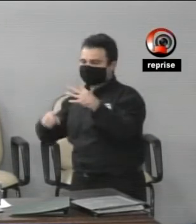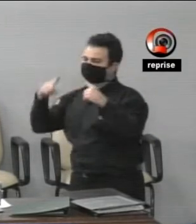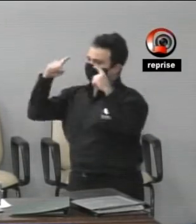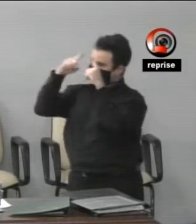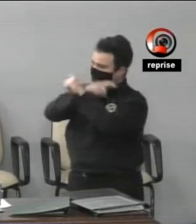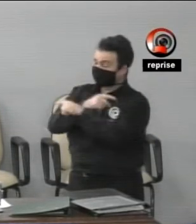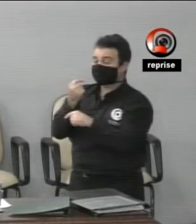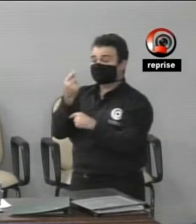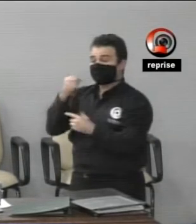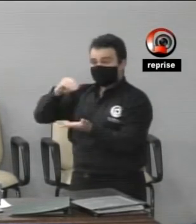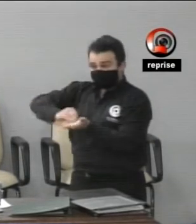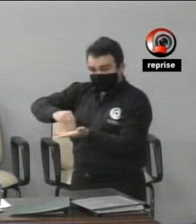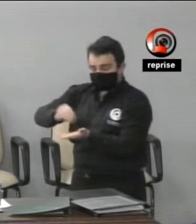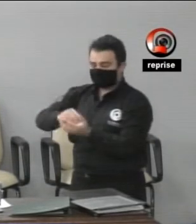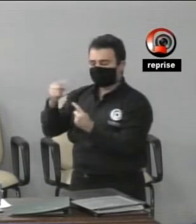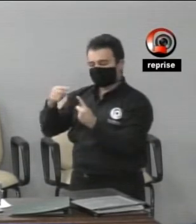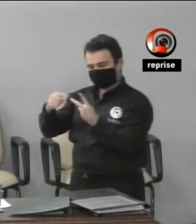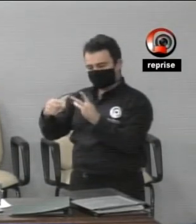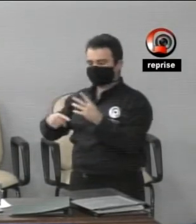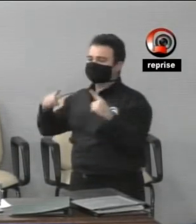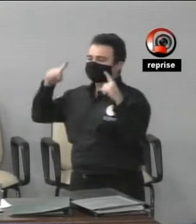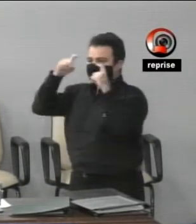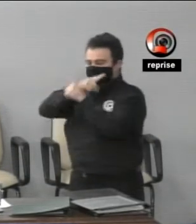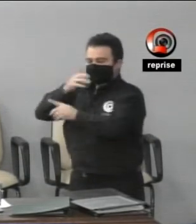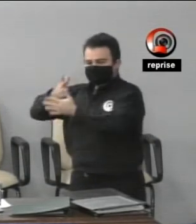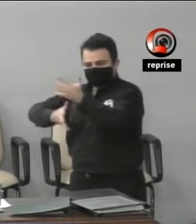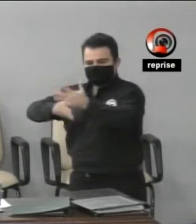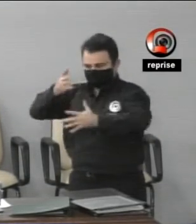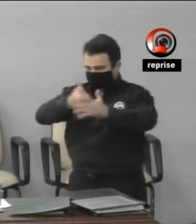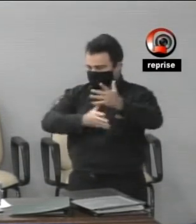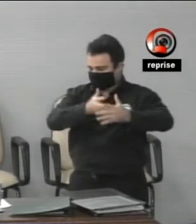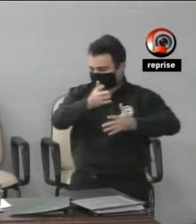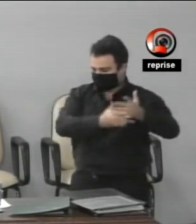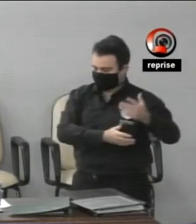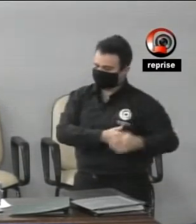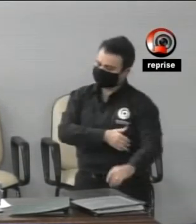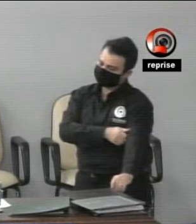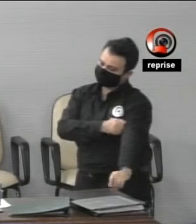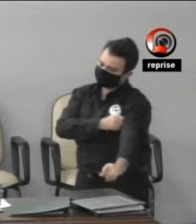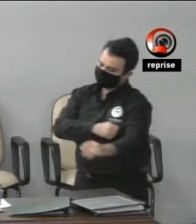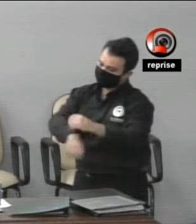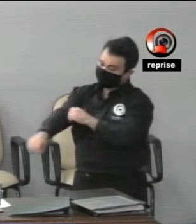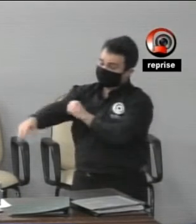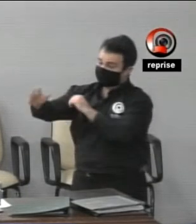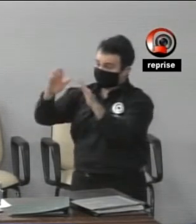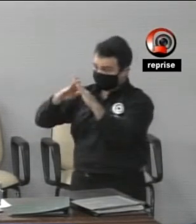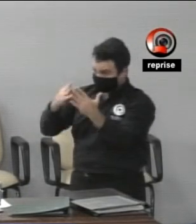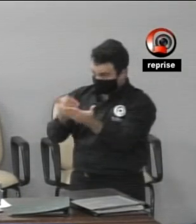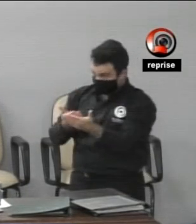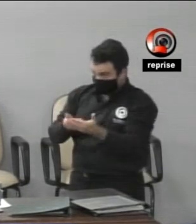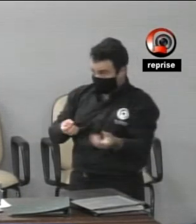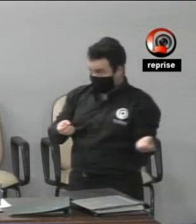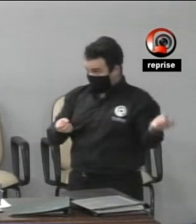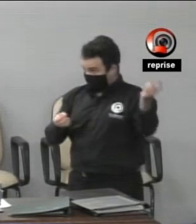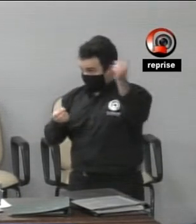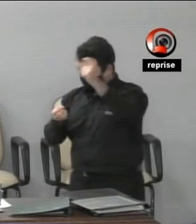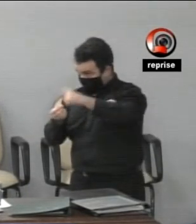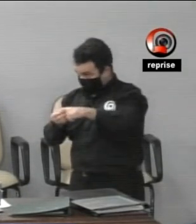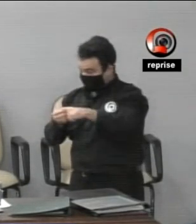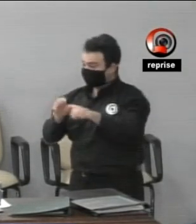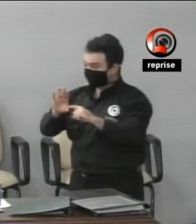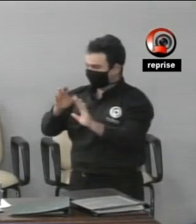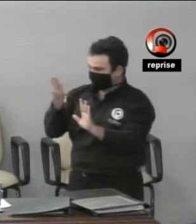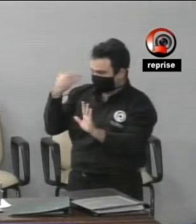econômicas e tudo mais. Já preocupado com a questão da retomada, a então secretária Sueli